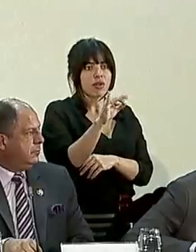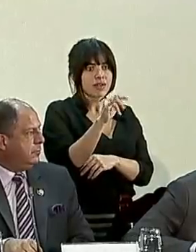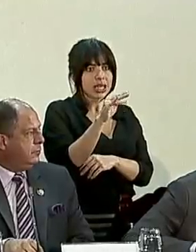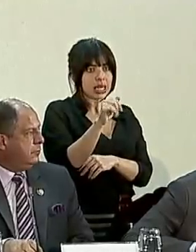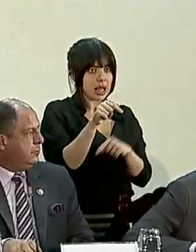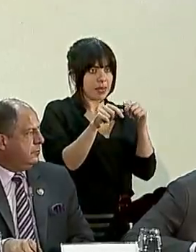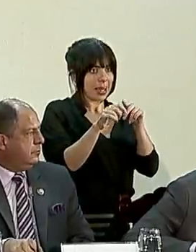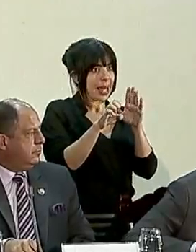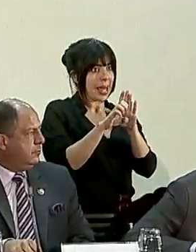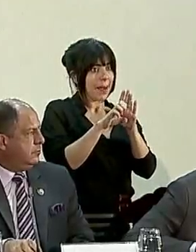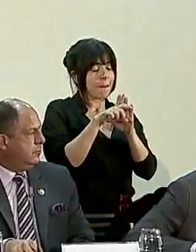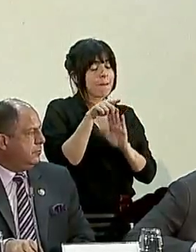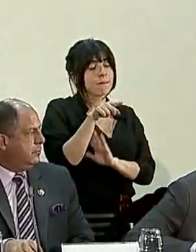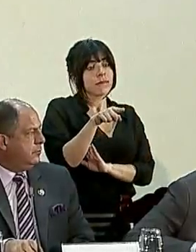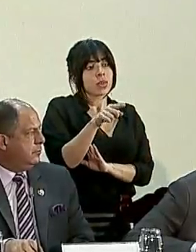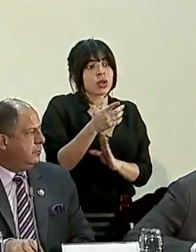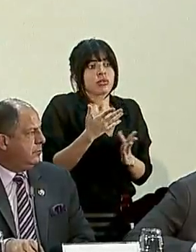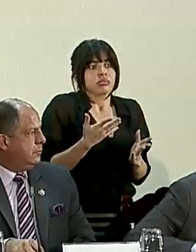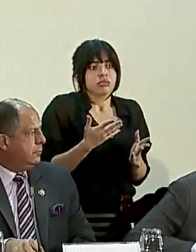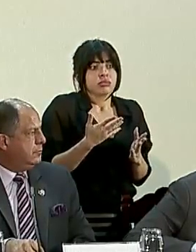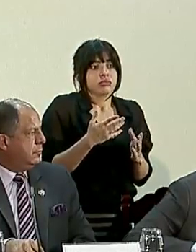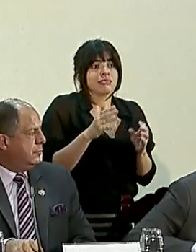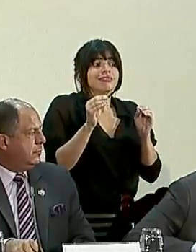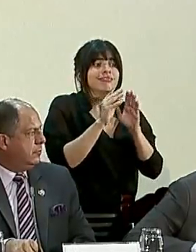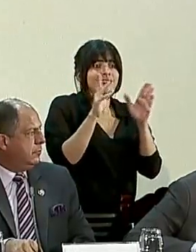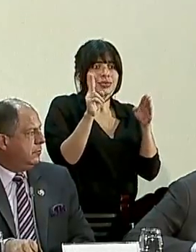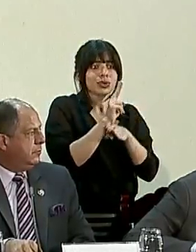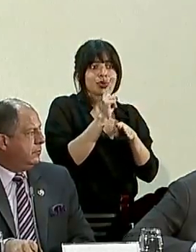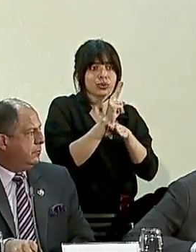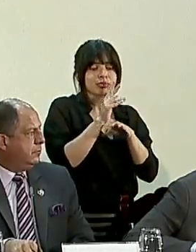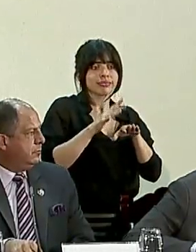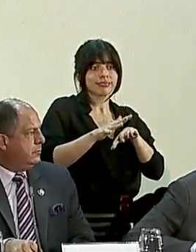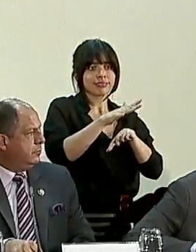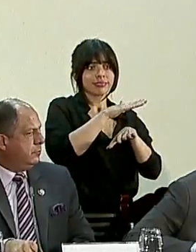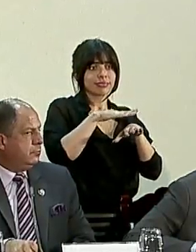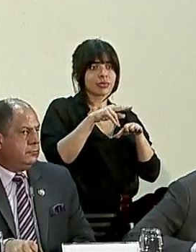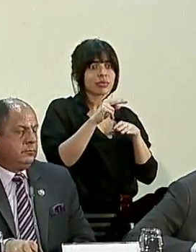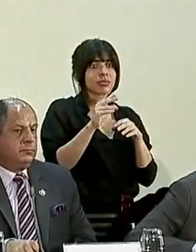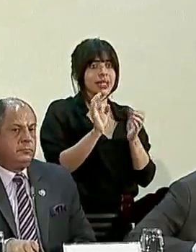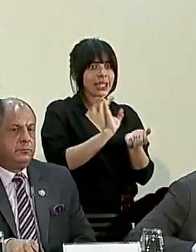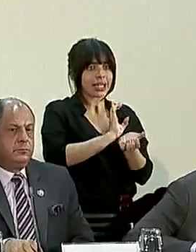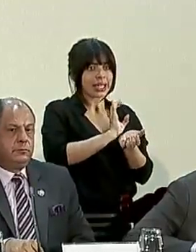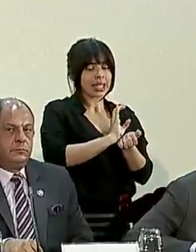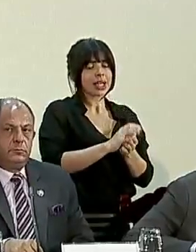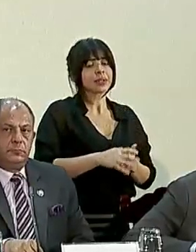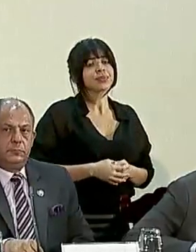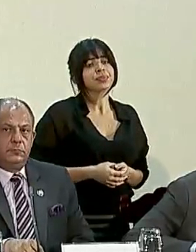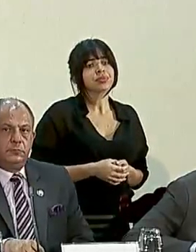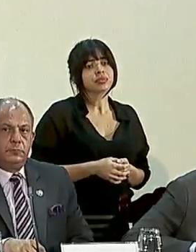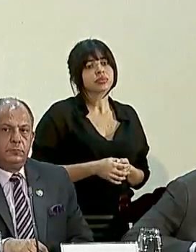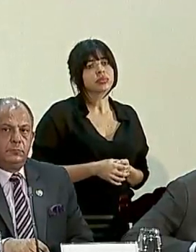ejemplo, y son de amplia utilidad en actividad clínica